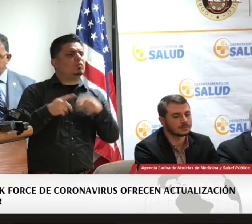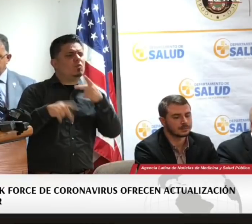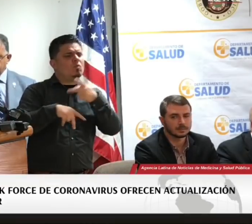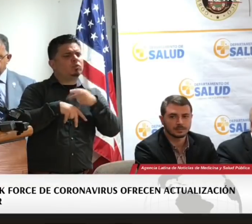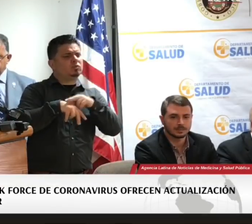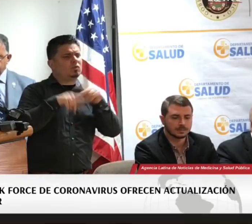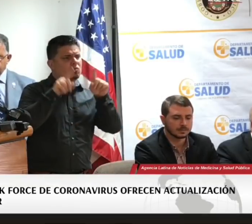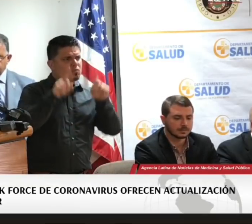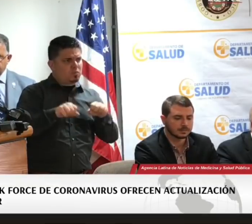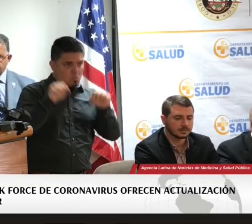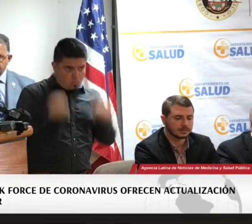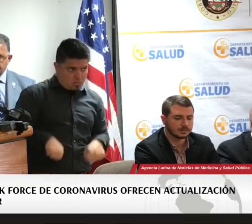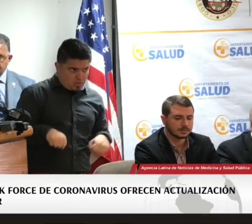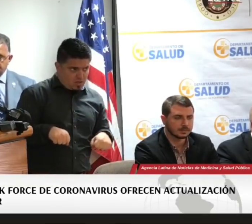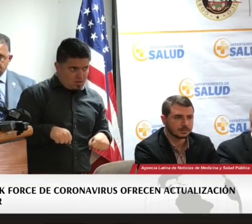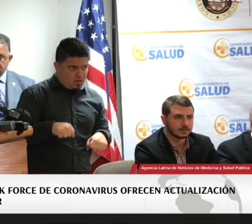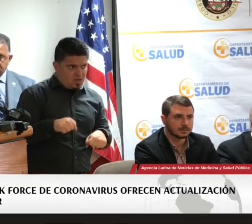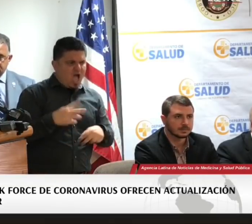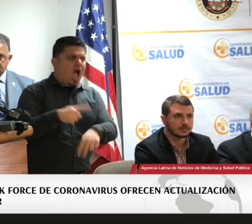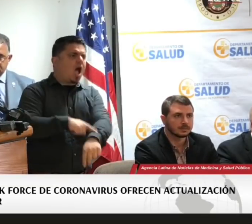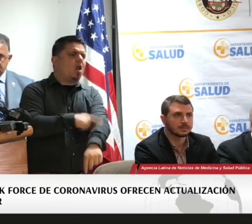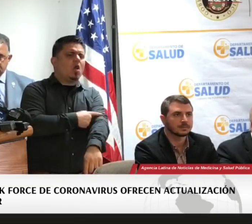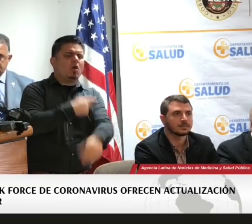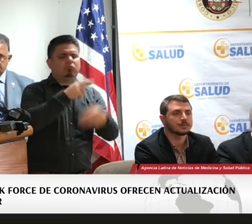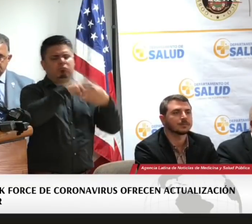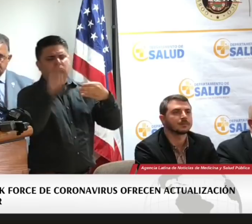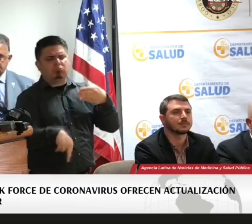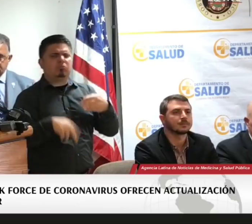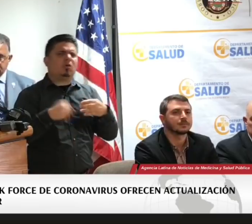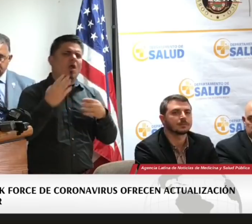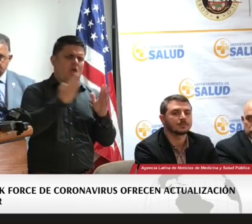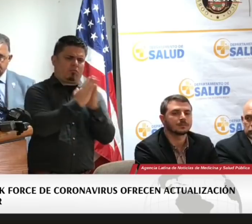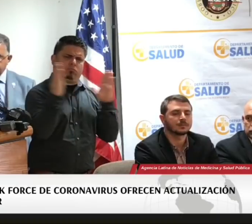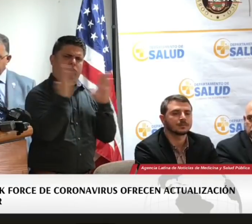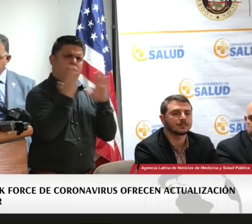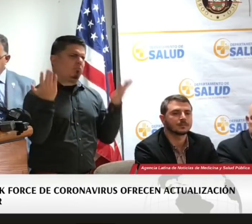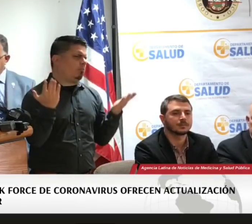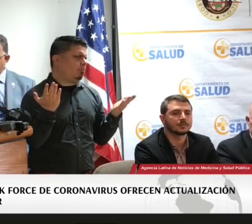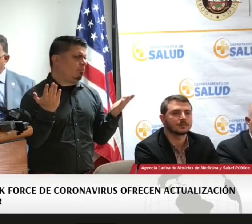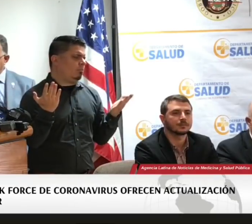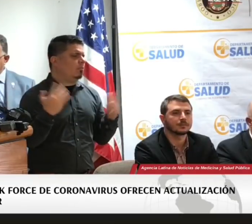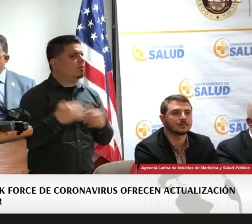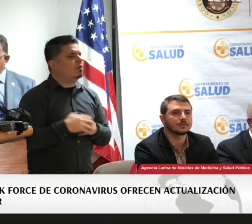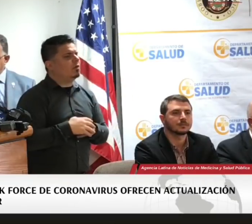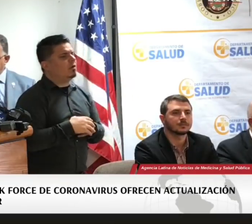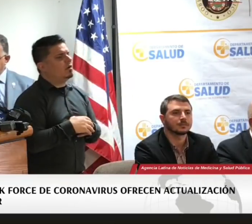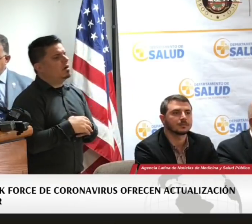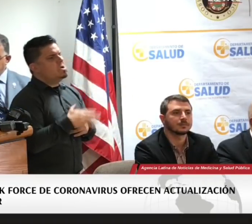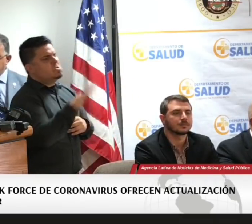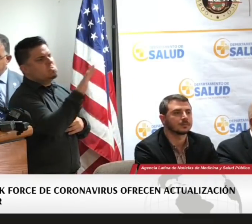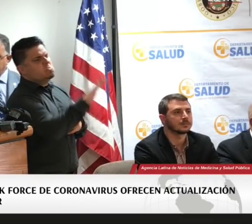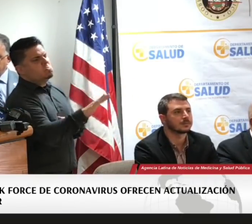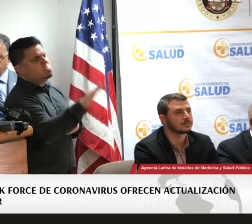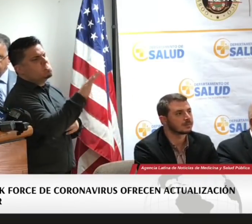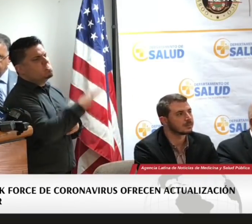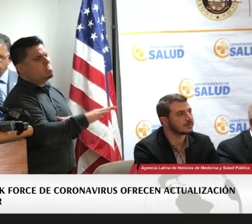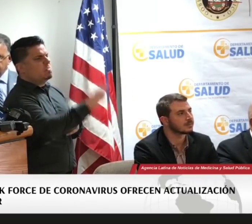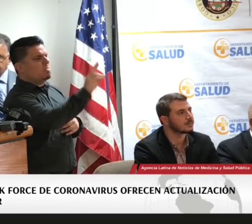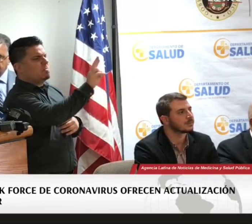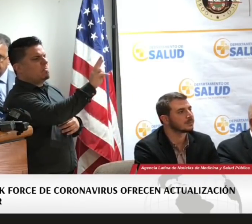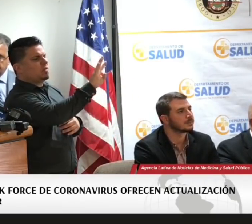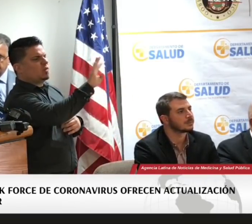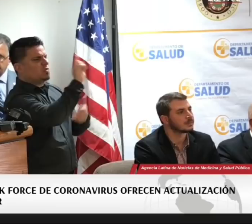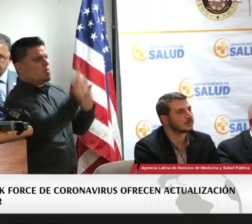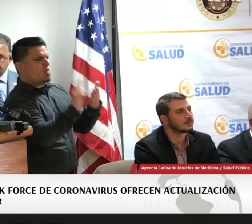confiamos que la prueba cuando se establezca en Puerto Rico, y me corrige, sería, podríamos tenerlo en unas 24 horas, pero,